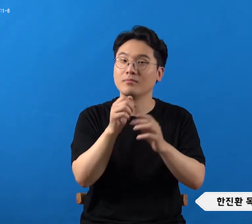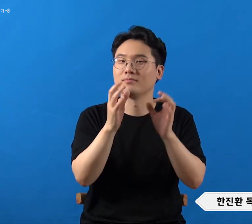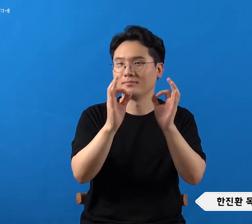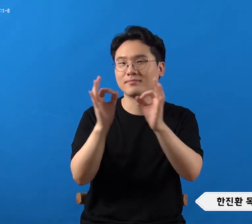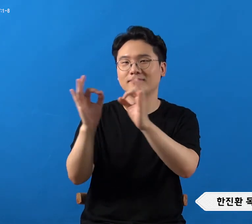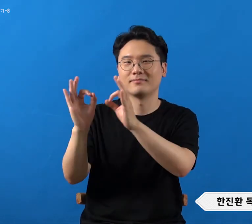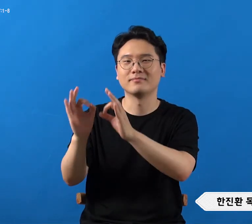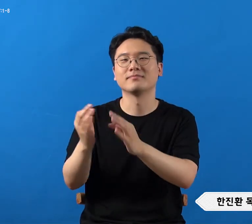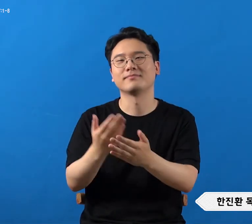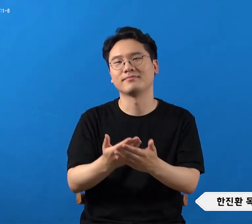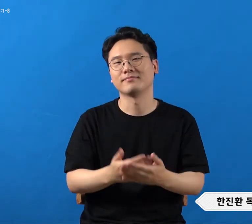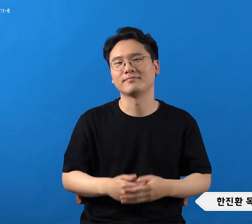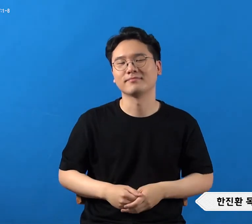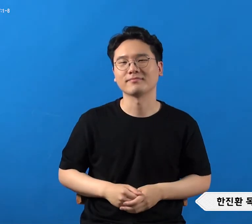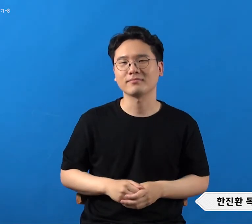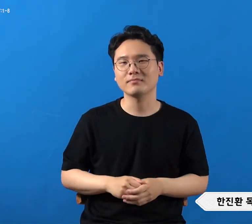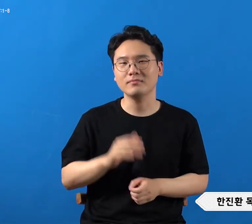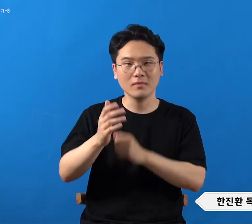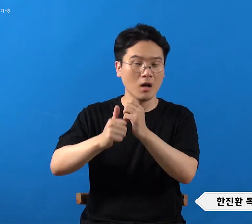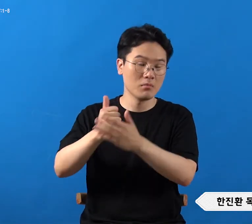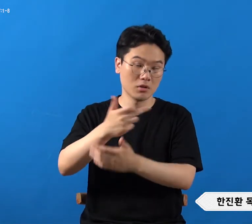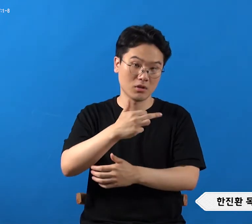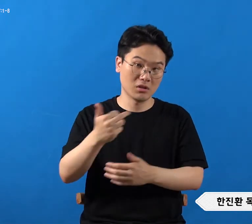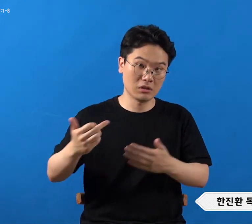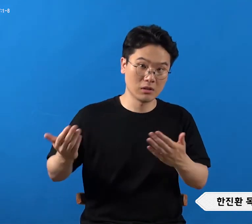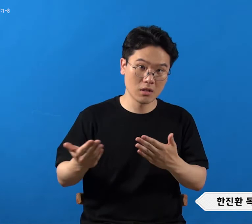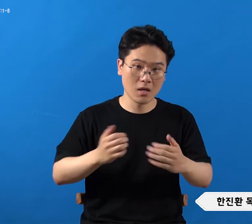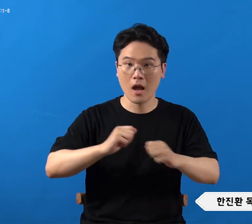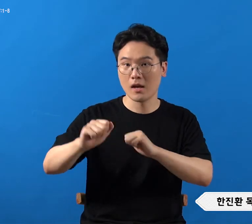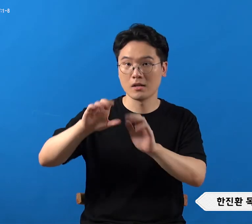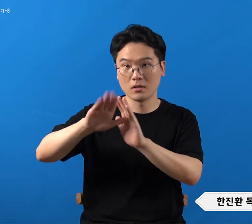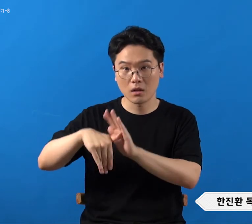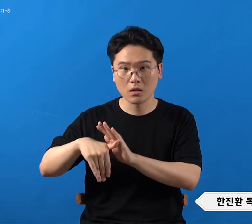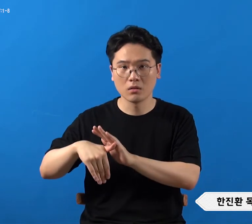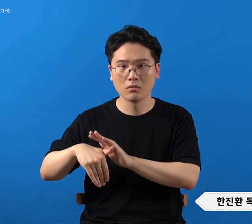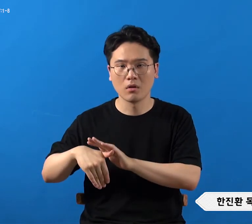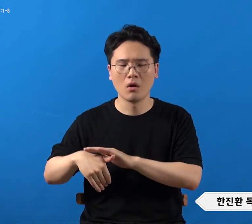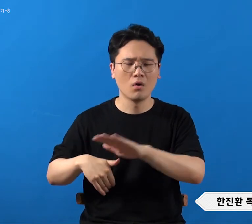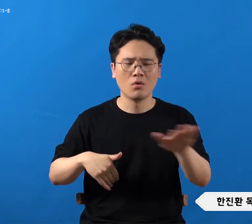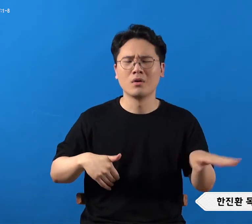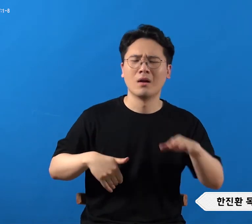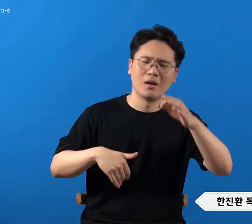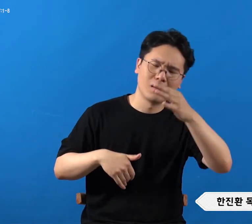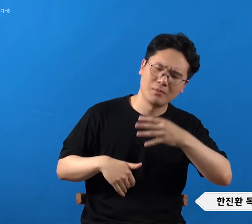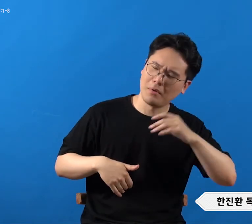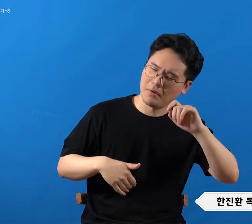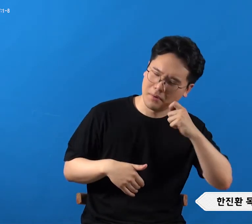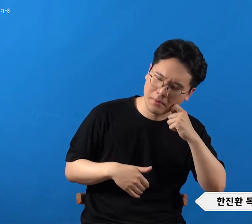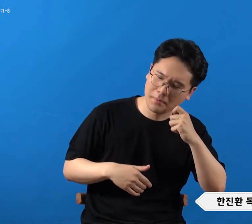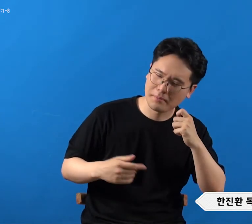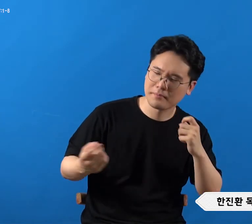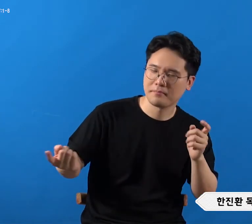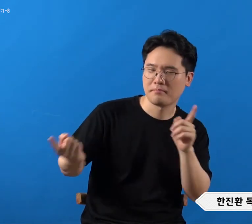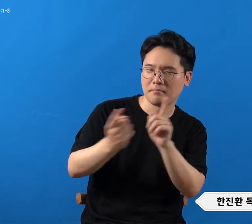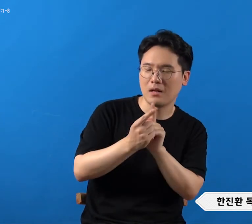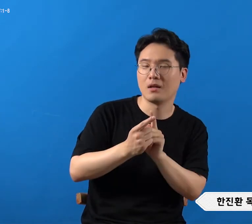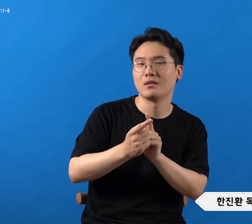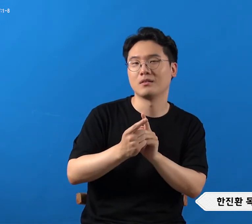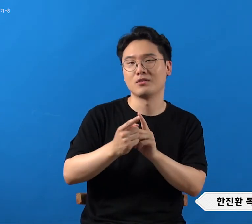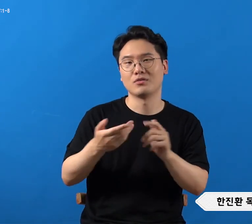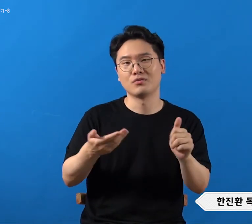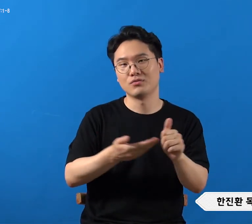하나님이 큰 일을 하실 때는 우리를 어렵게 만드실 때가 많습니다. 기도원에게